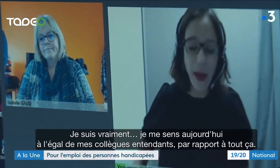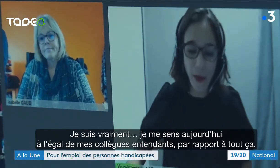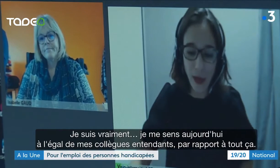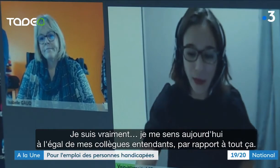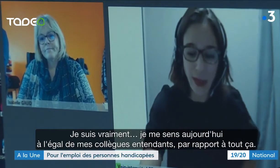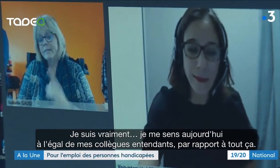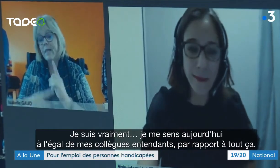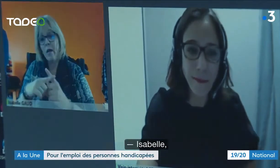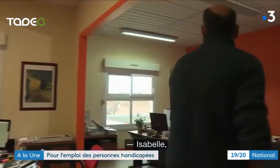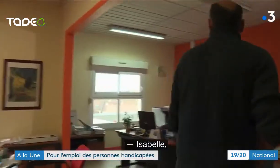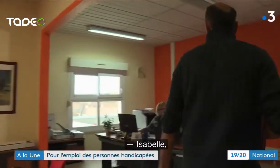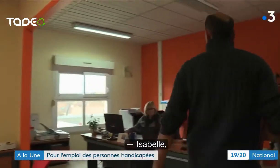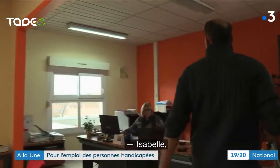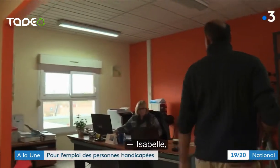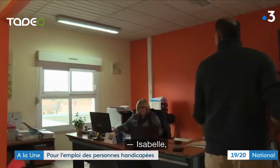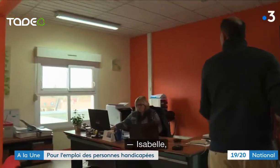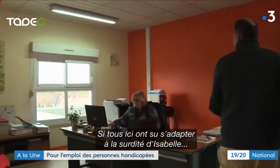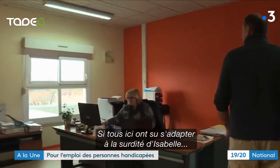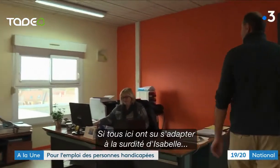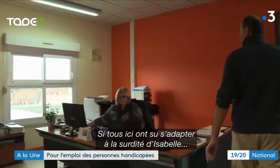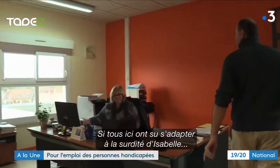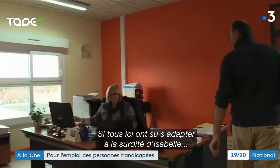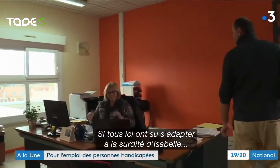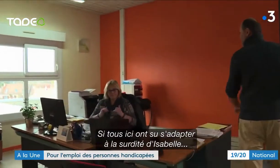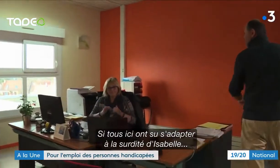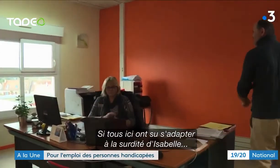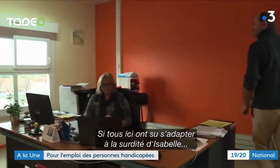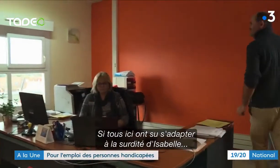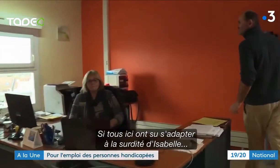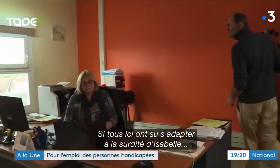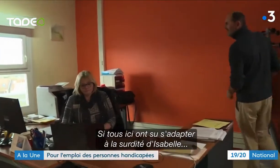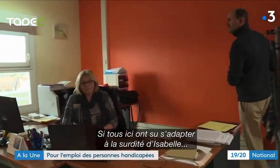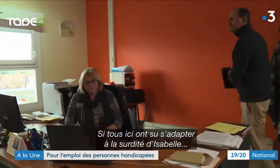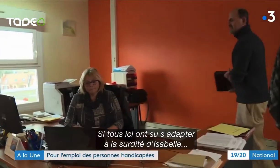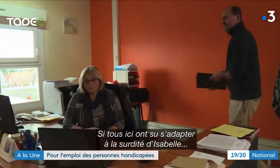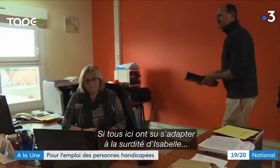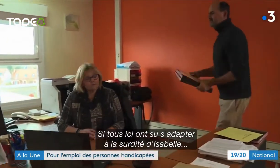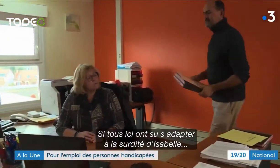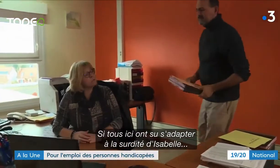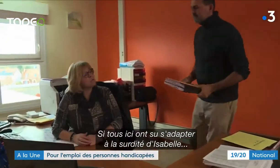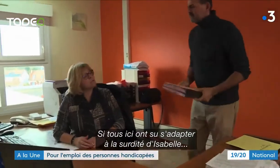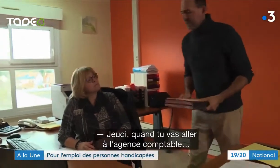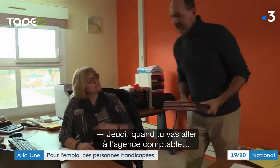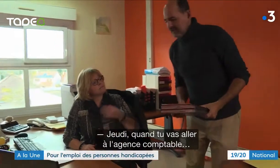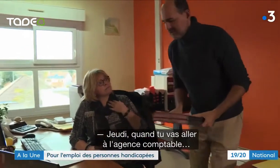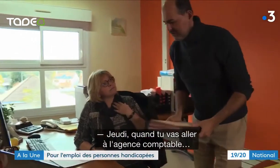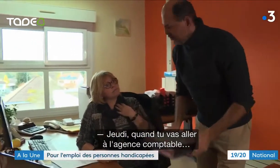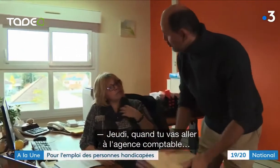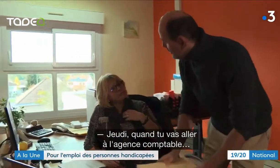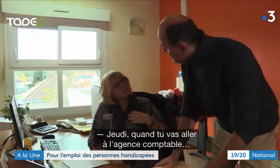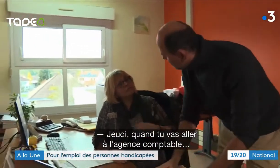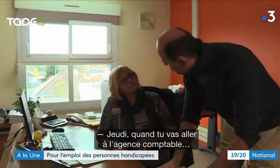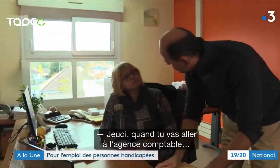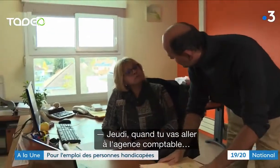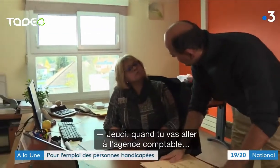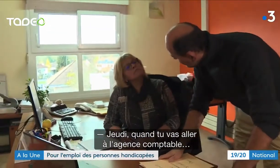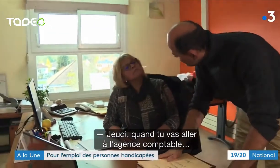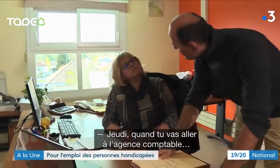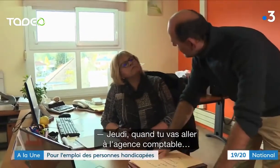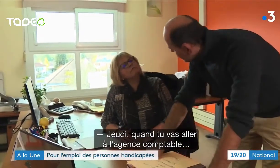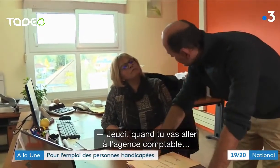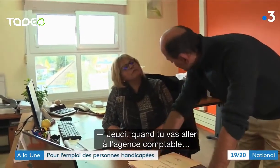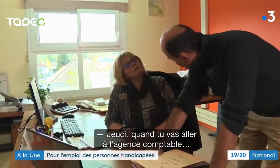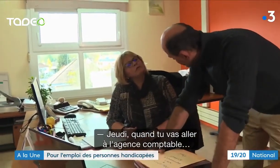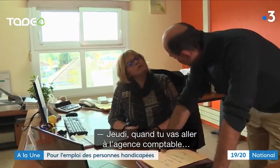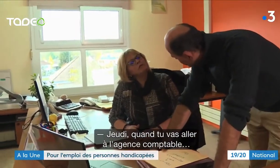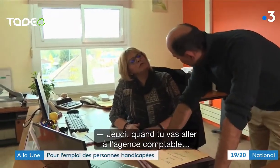par rapport à tout ça. Isabelle. Si tous ici ont su s'adapter à la surdité d'Isabelle. Oui. Jeudi, quand tu